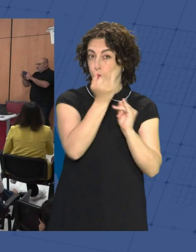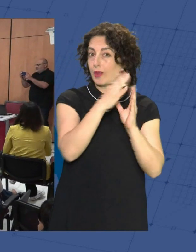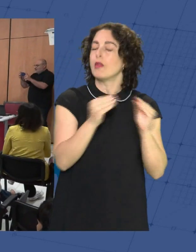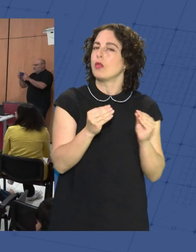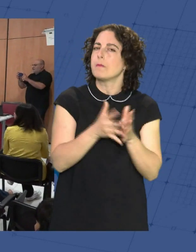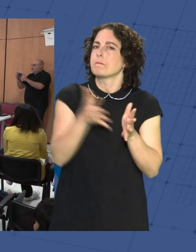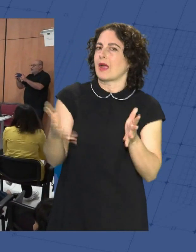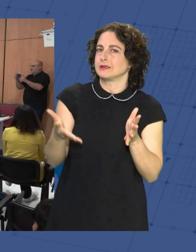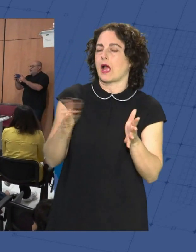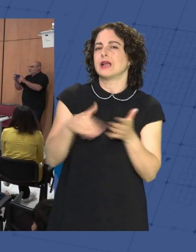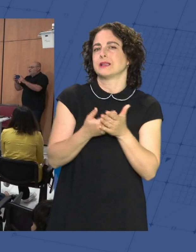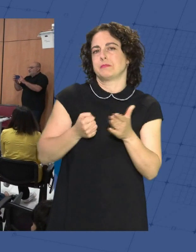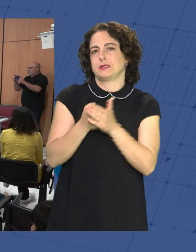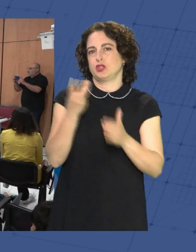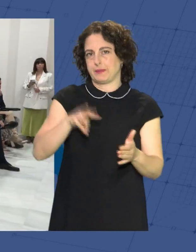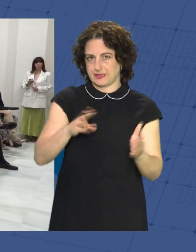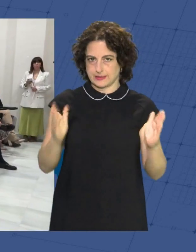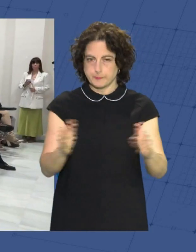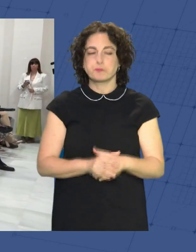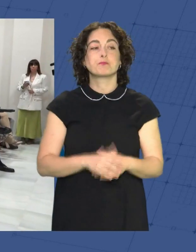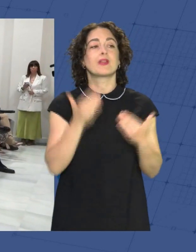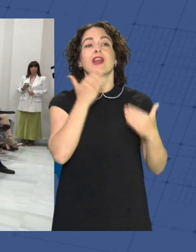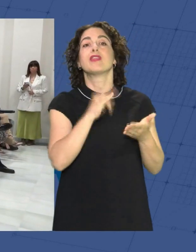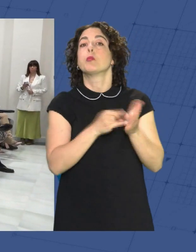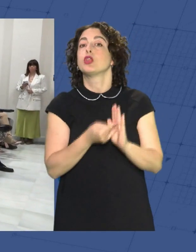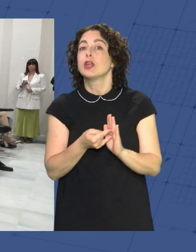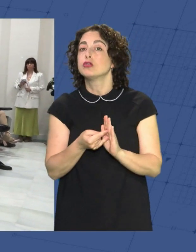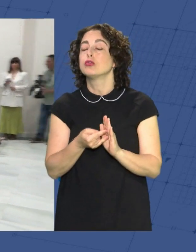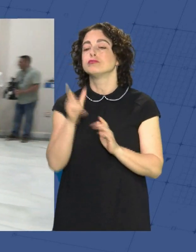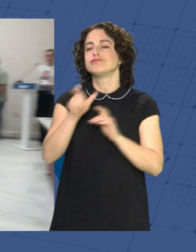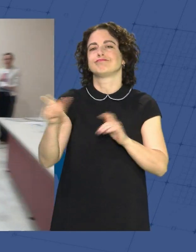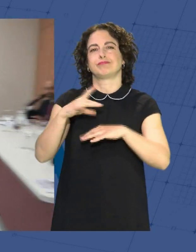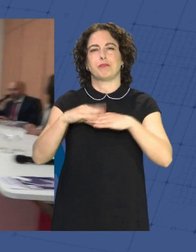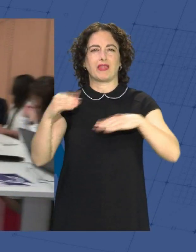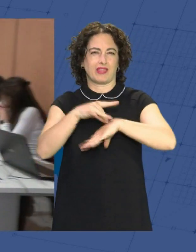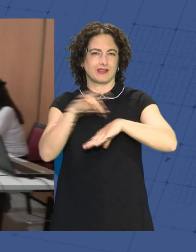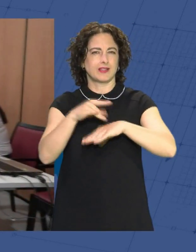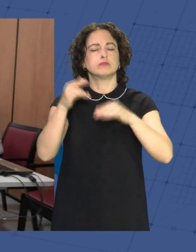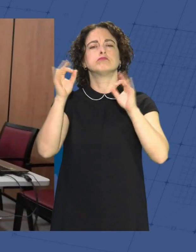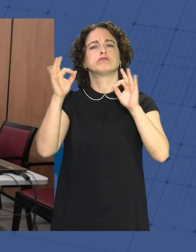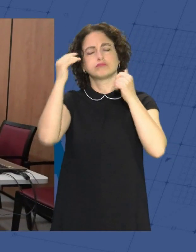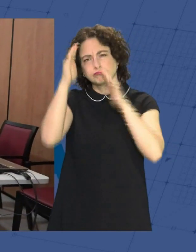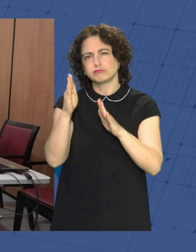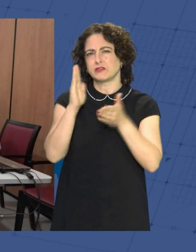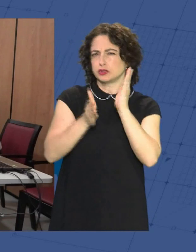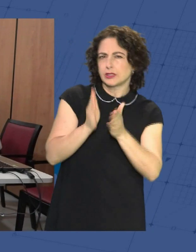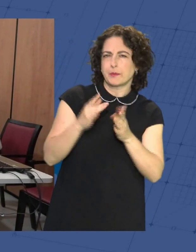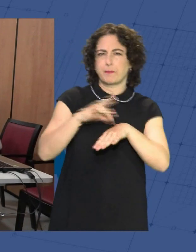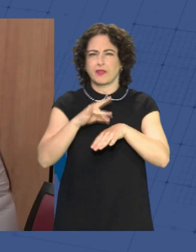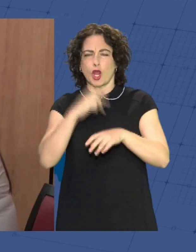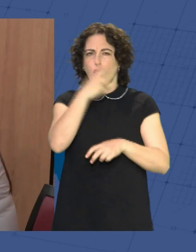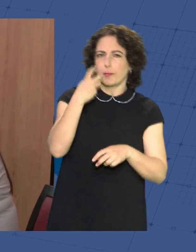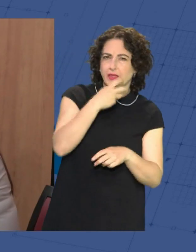ampliable a tres meses. Gracias a este proyecto, los pacientes reciben asistencia médica, fisioterapia, logopedia,